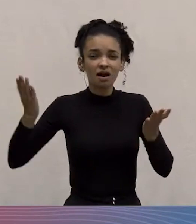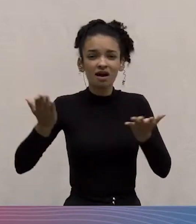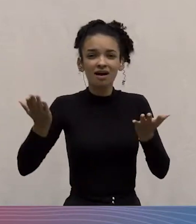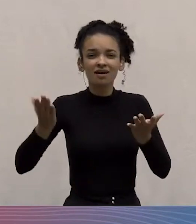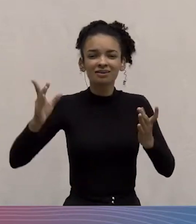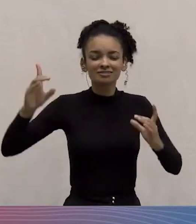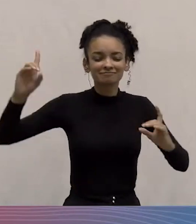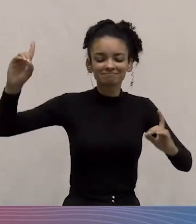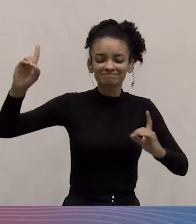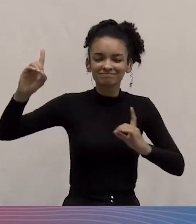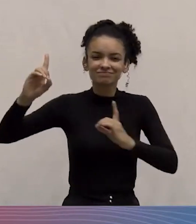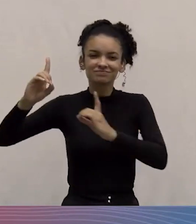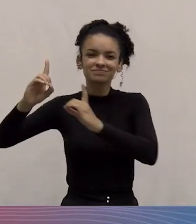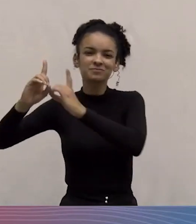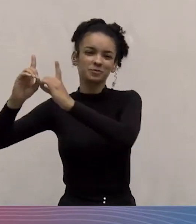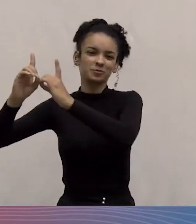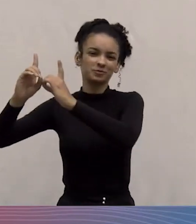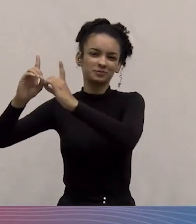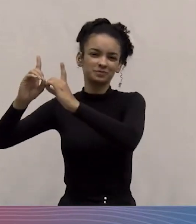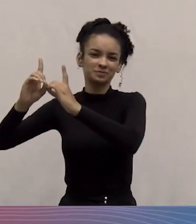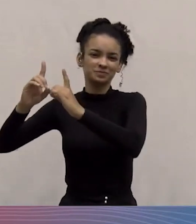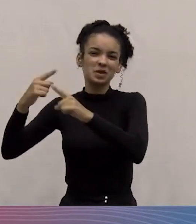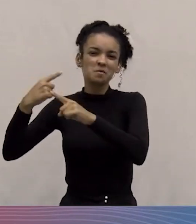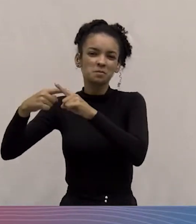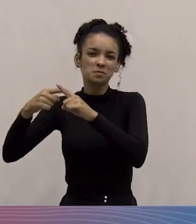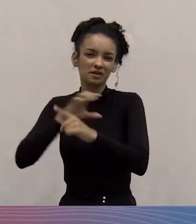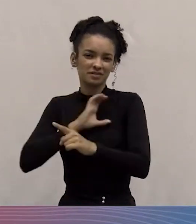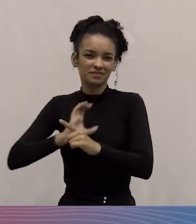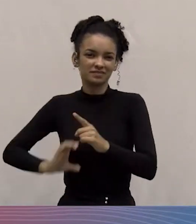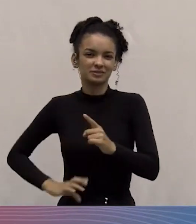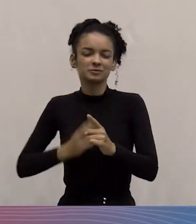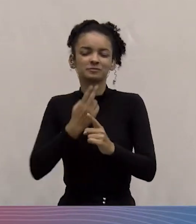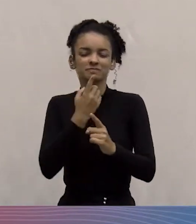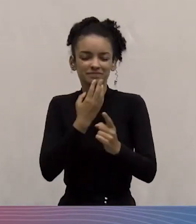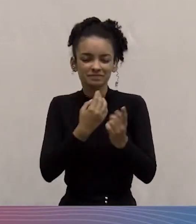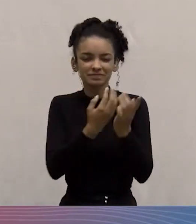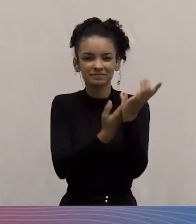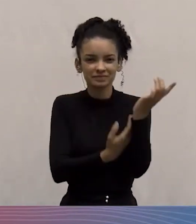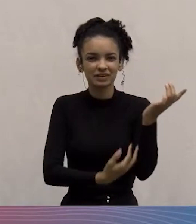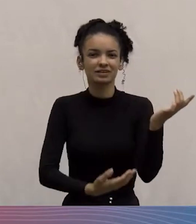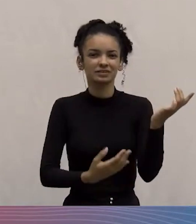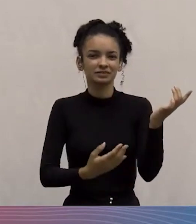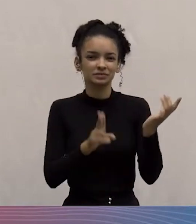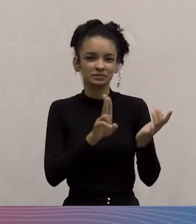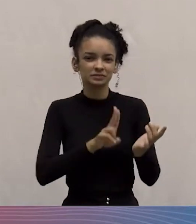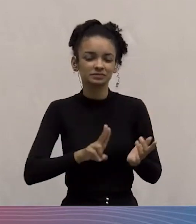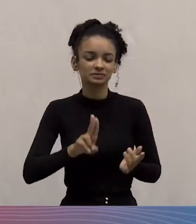fostes aproximados pelo sangue de Cristo.